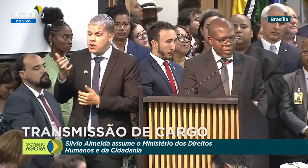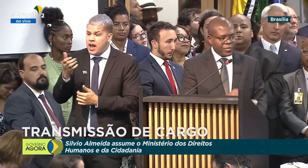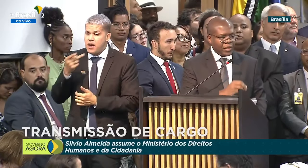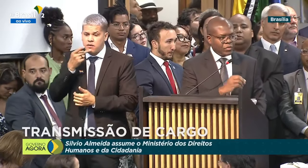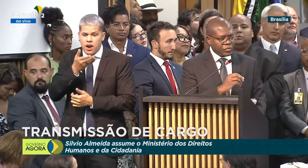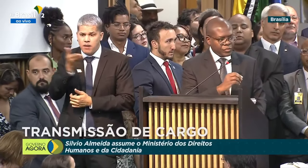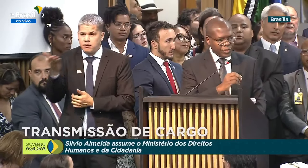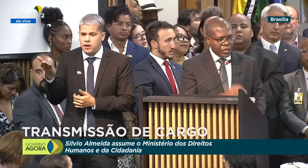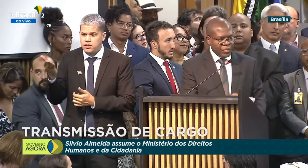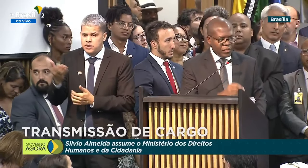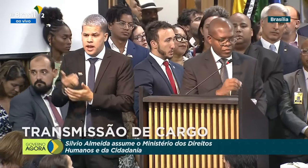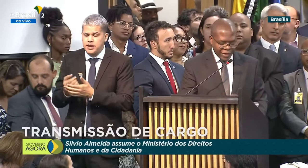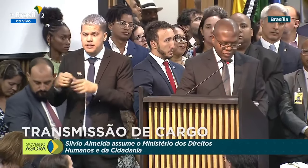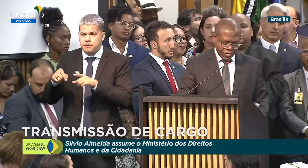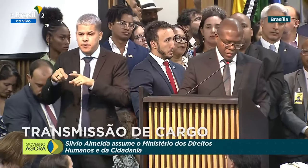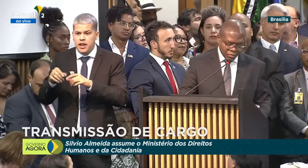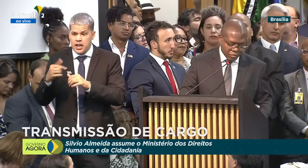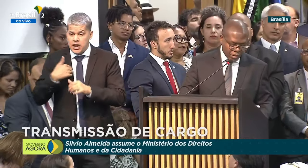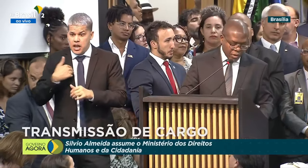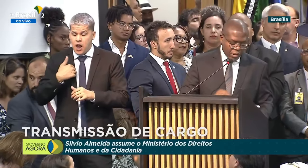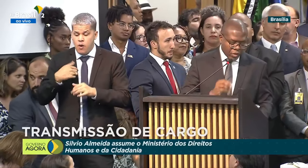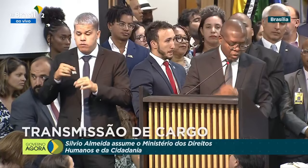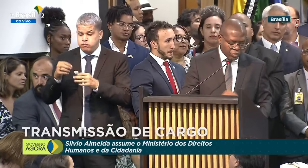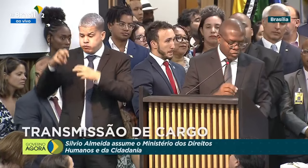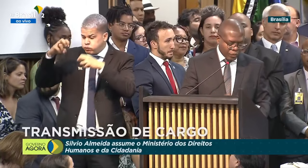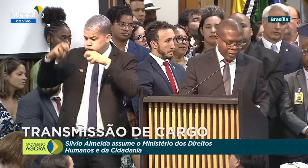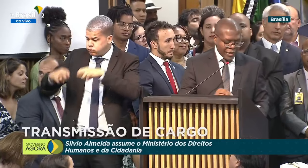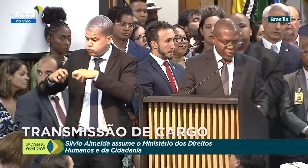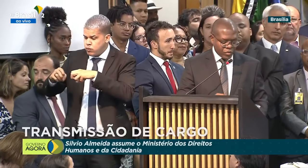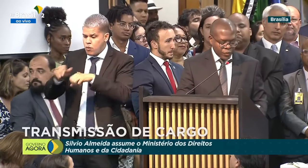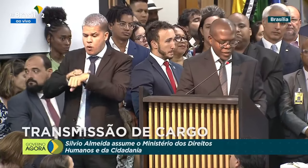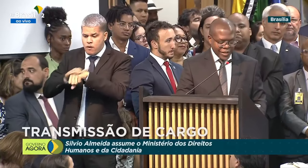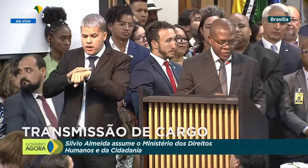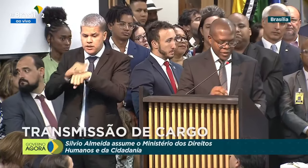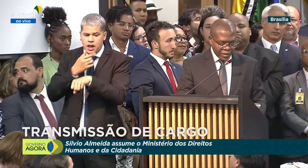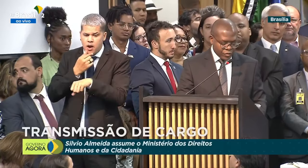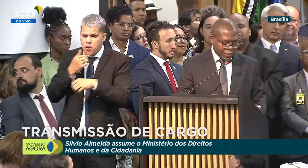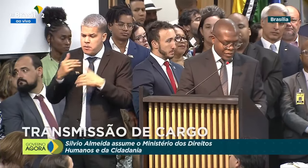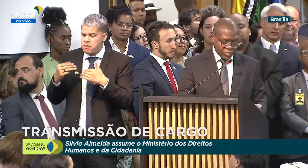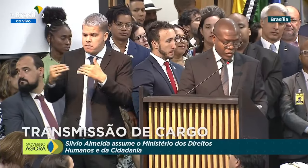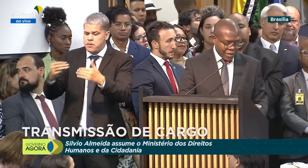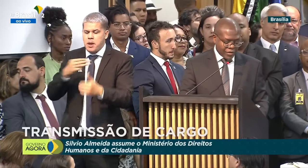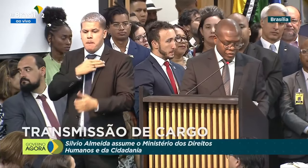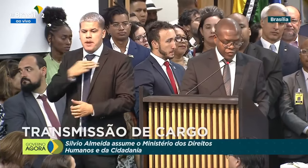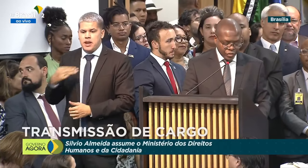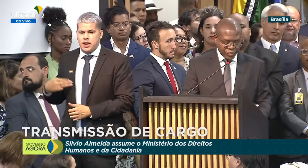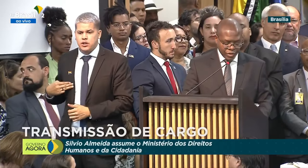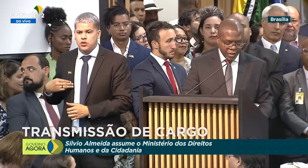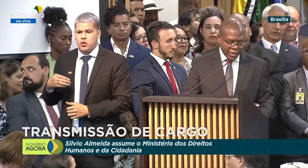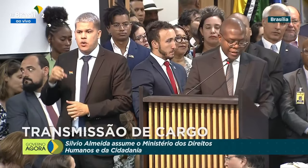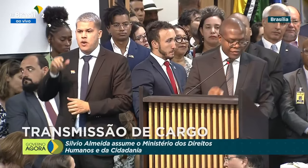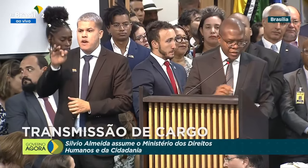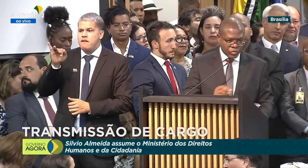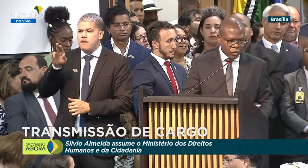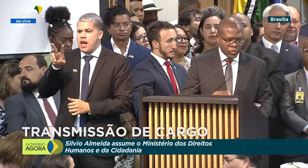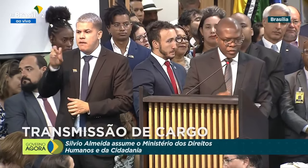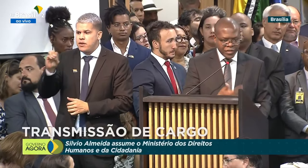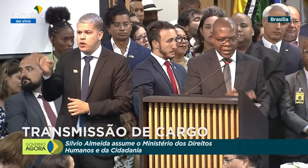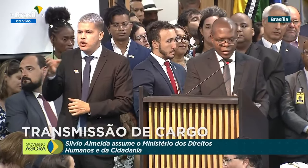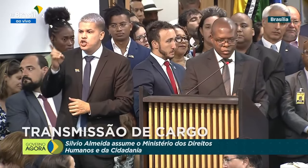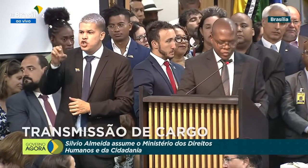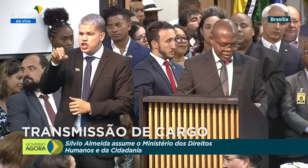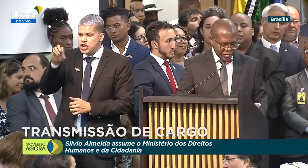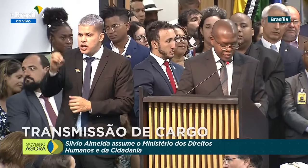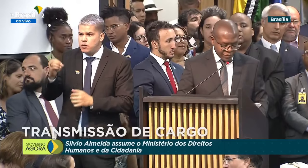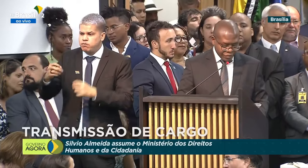com meu amigo meu irmão Flávio Dino e outros companheiros e companheiras ministros para se formar esse esforço que deve ser de todo